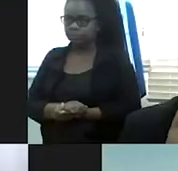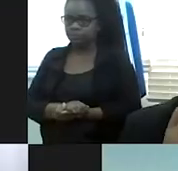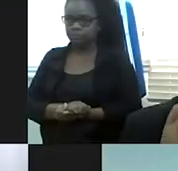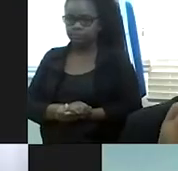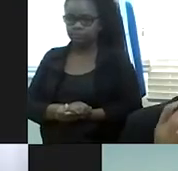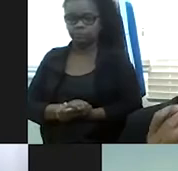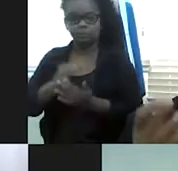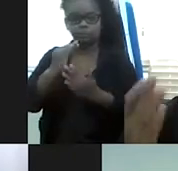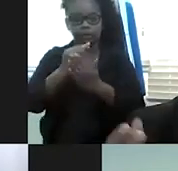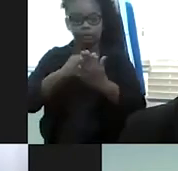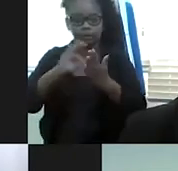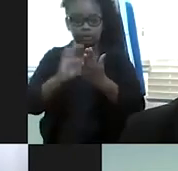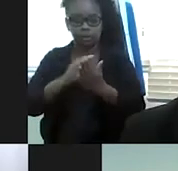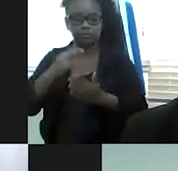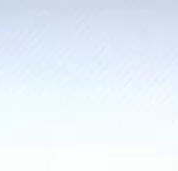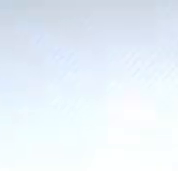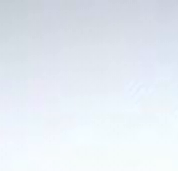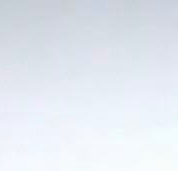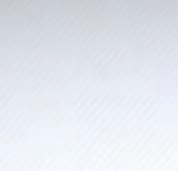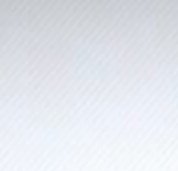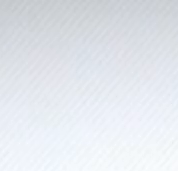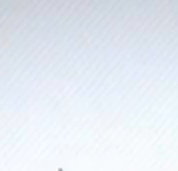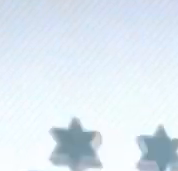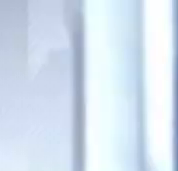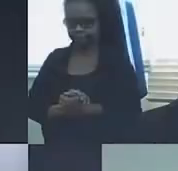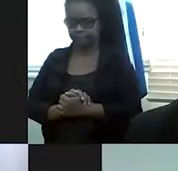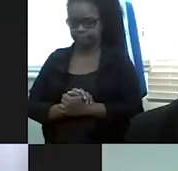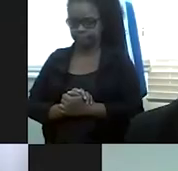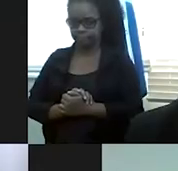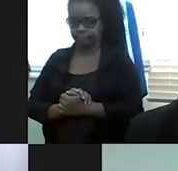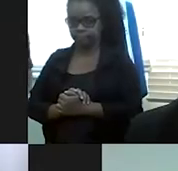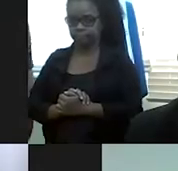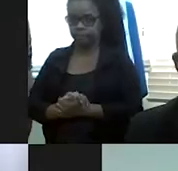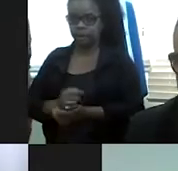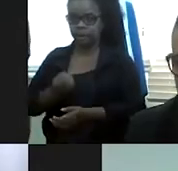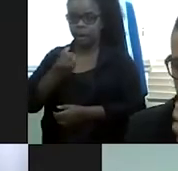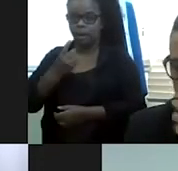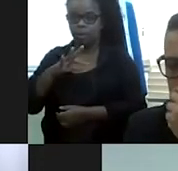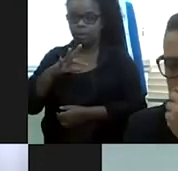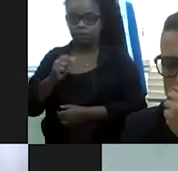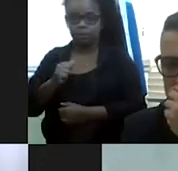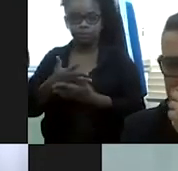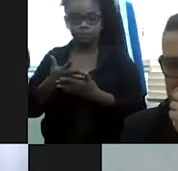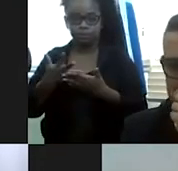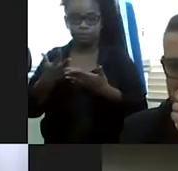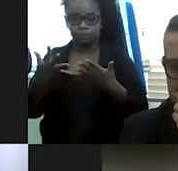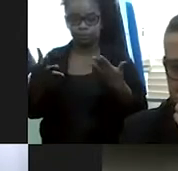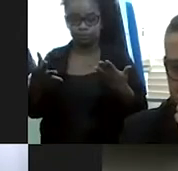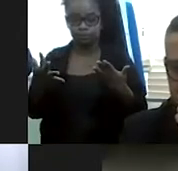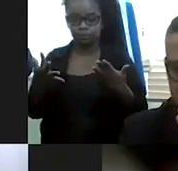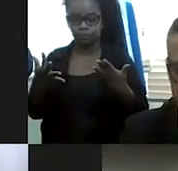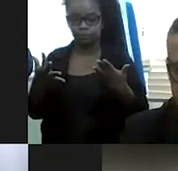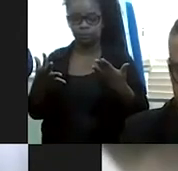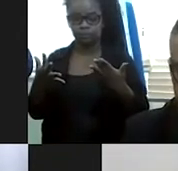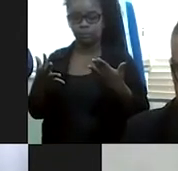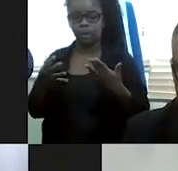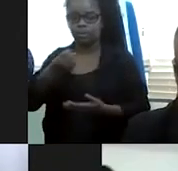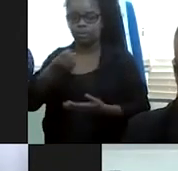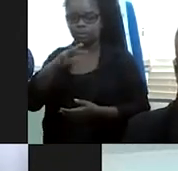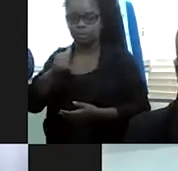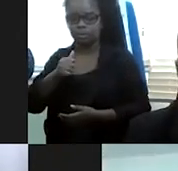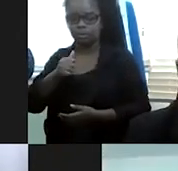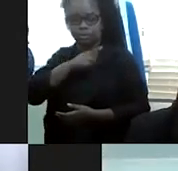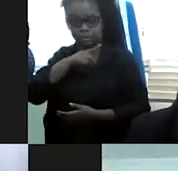Por ordem de inscrição, vereadora Delza. Bom dia a todos. Bom dia, meu presidente